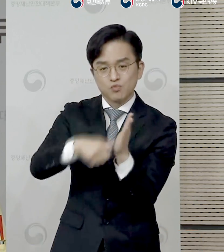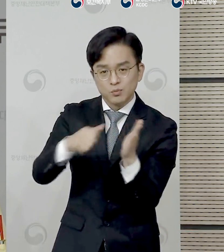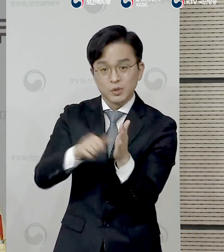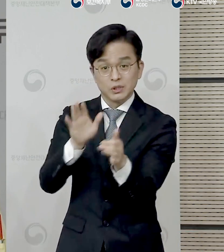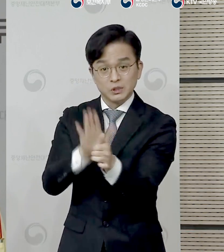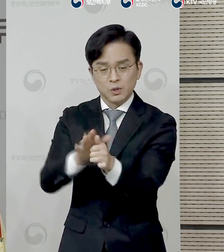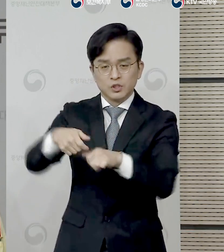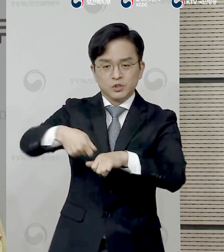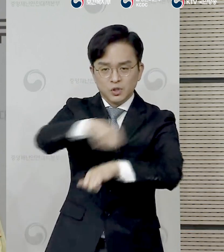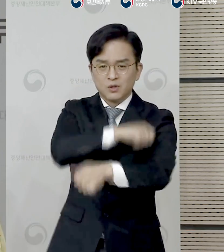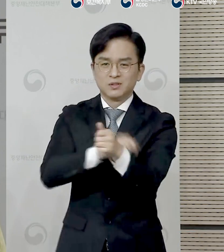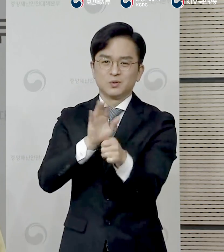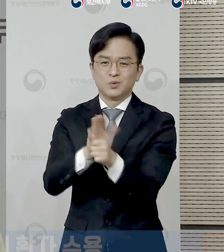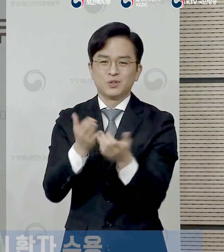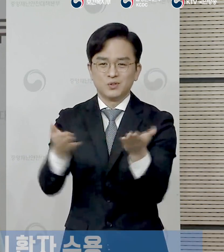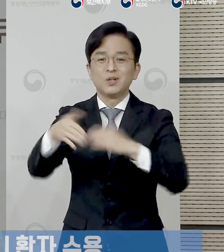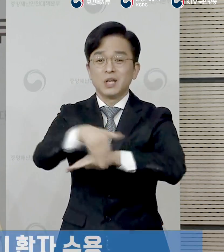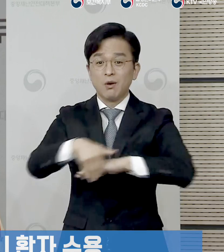하겠습니다.